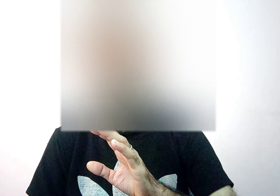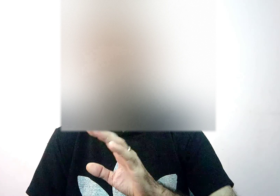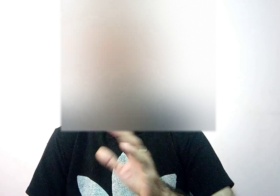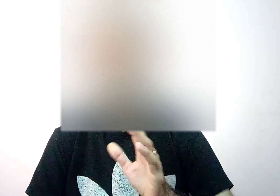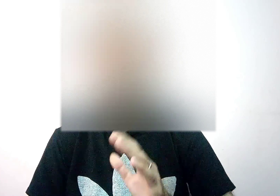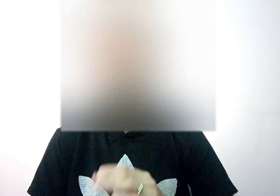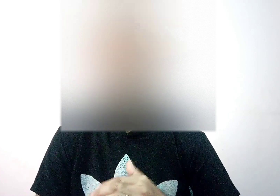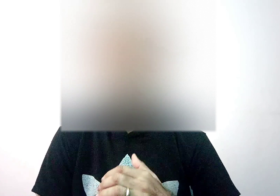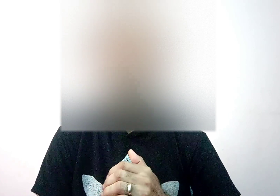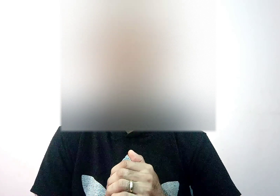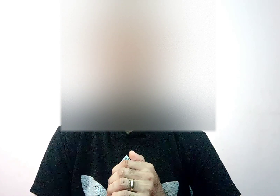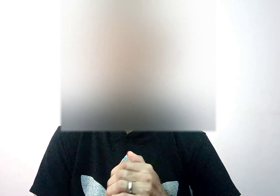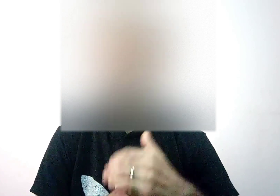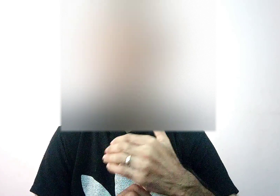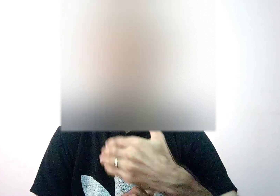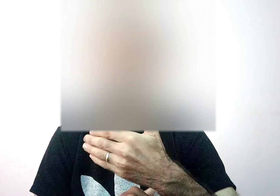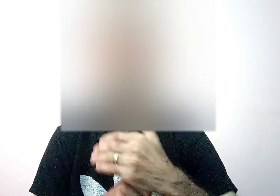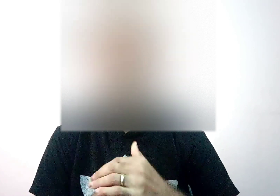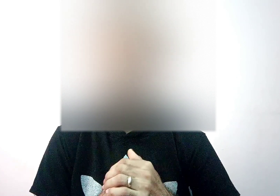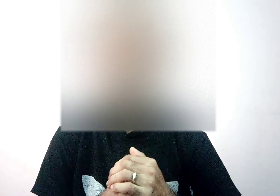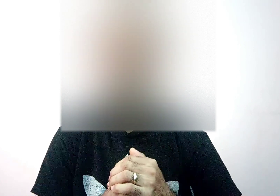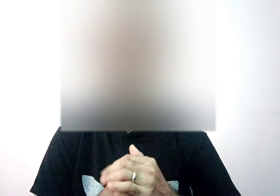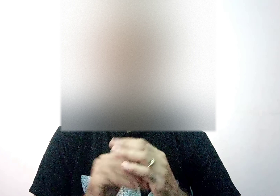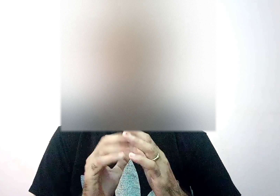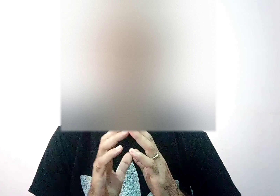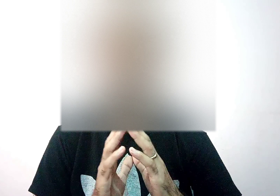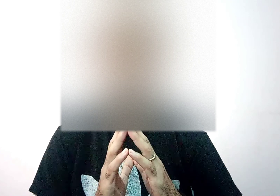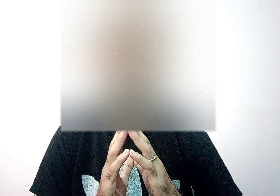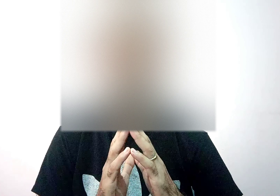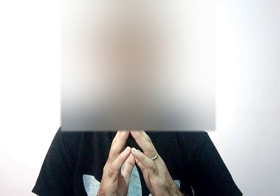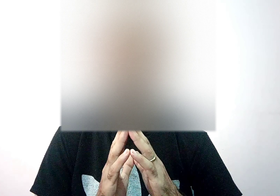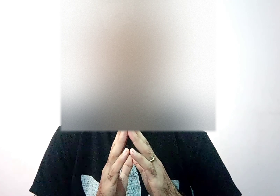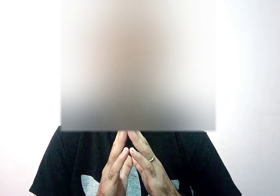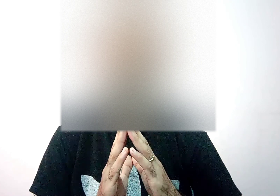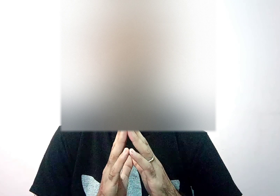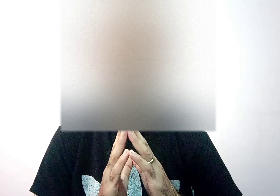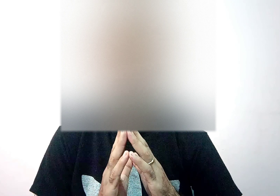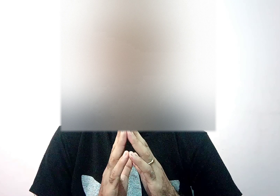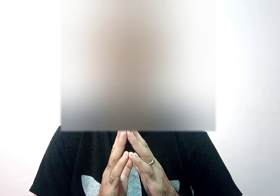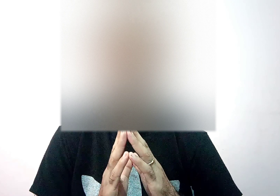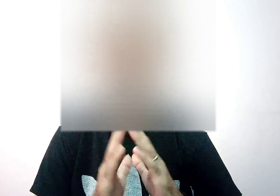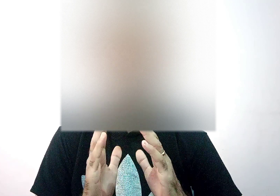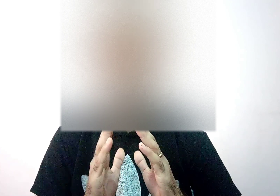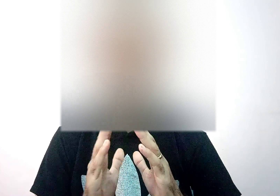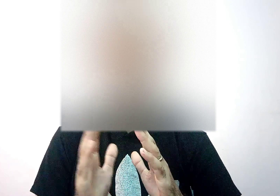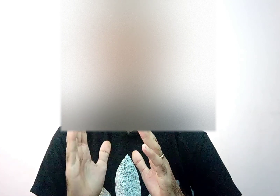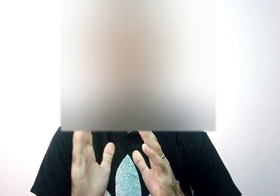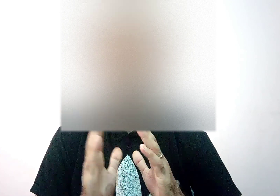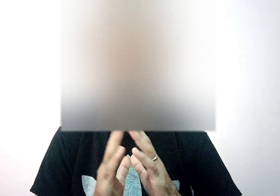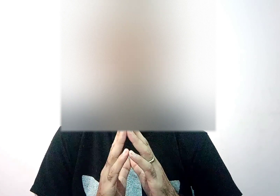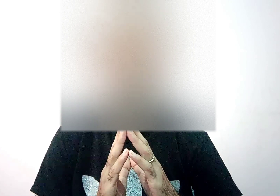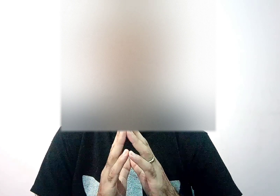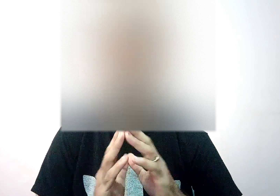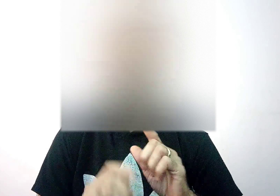طب ايه اللي خلاهم ان يعلقوا او يقولوا هذا الكلام؟ كلنا عارفين الحرب اللي دارت وكانت حرب طويله الامد